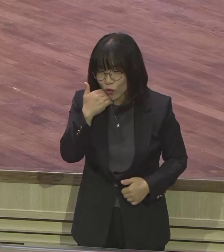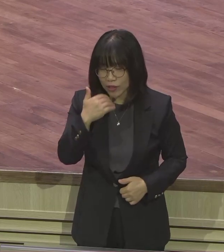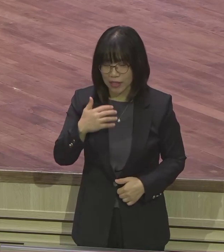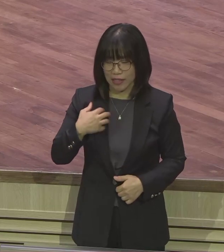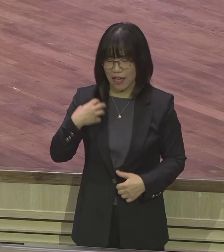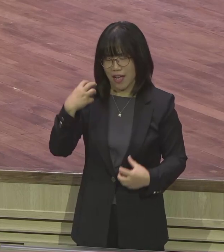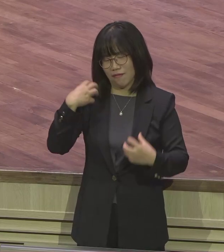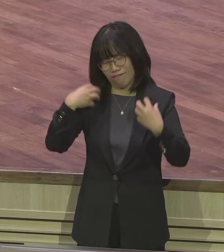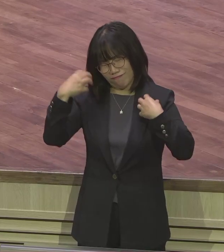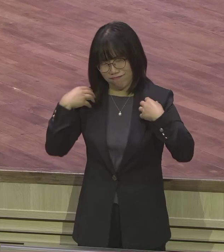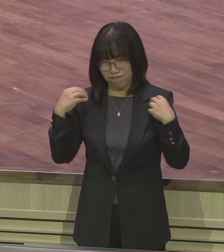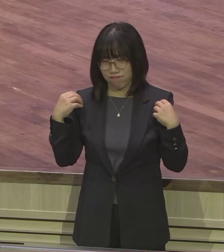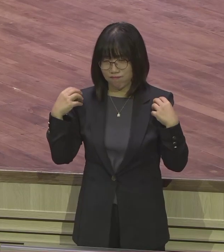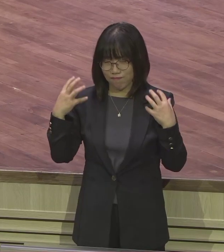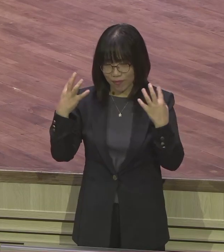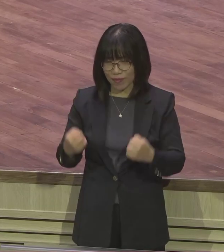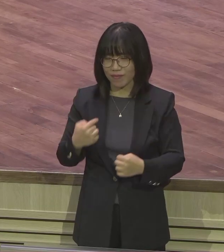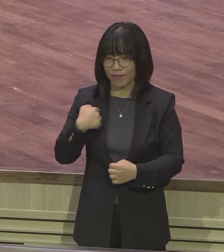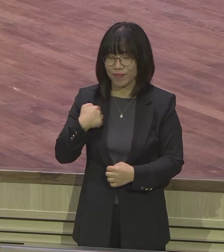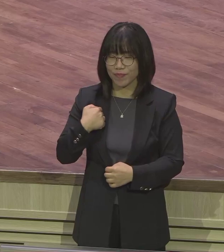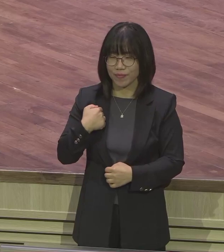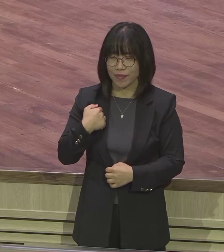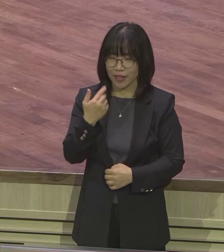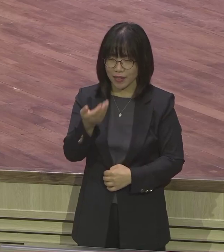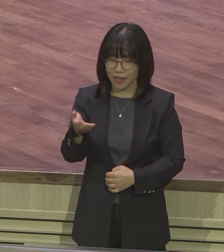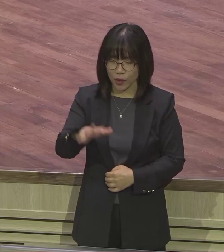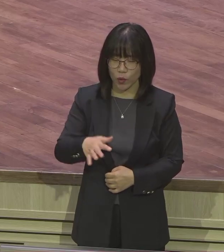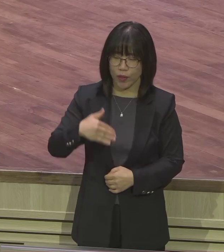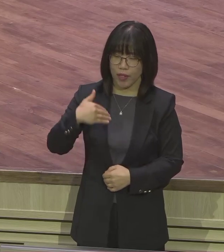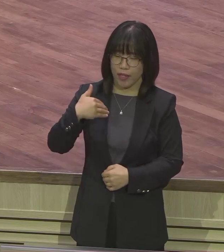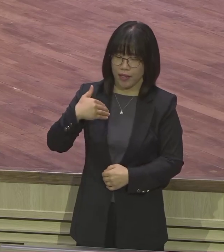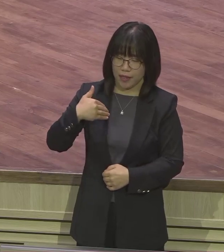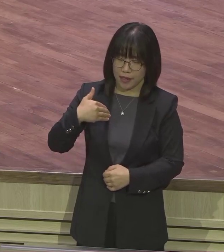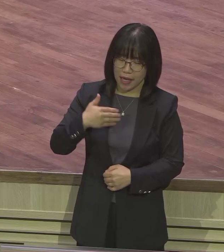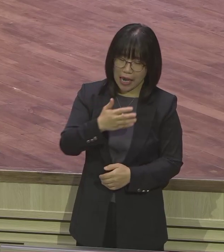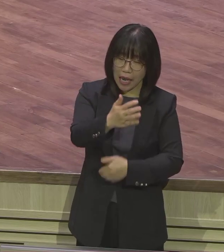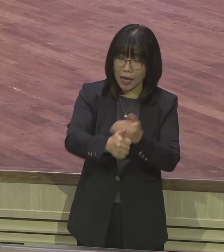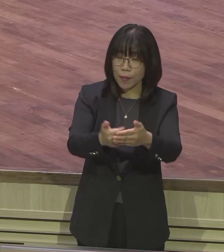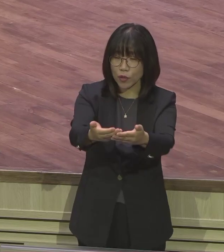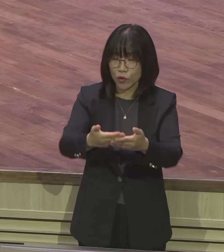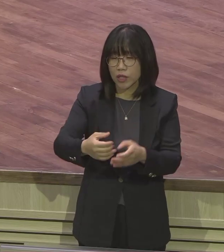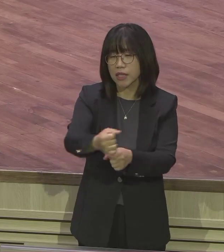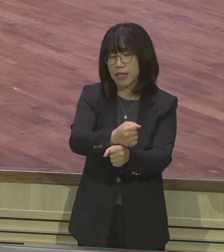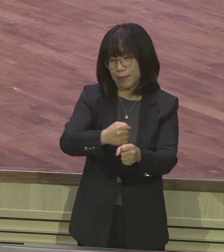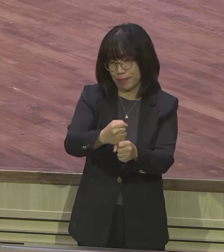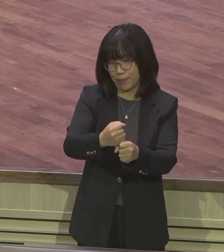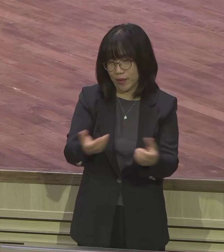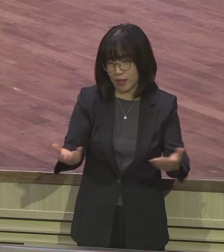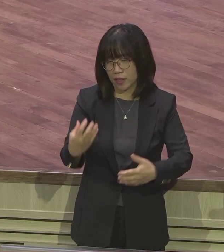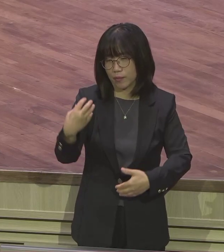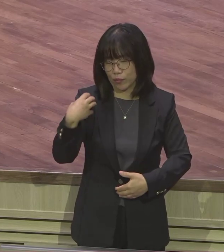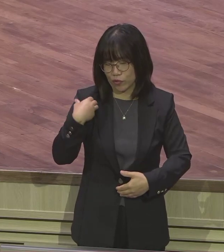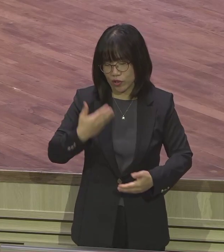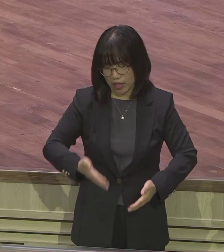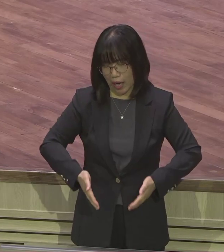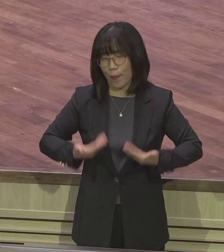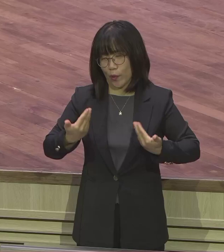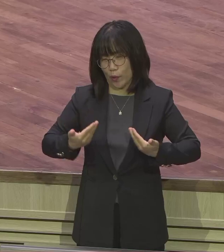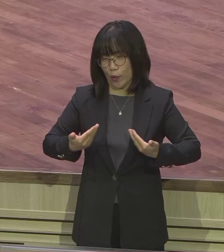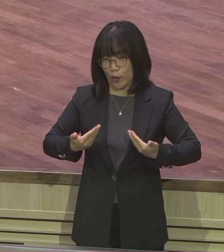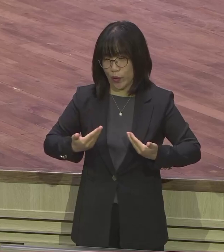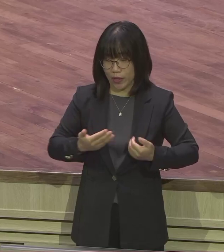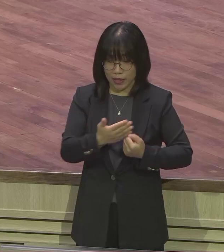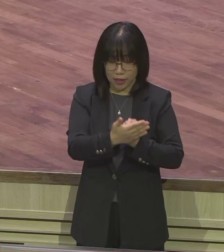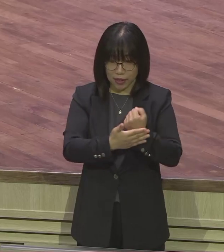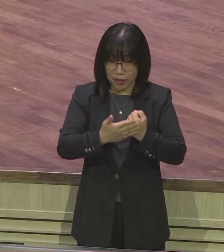직분 내 짐은 가벼우니라. 짐은 짐이요. 짐은 짐입니다. 짐은 짐인데